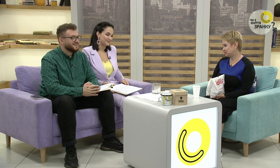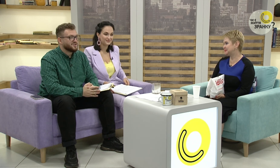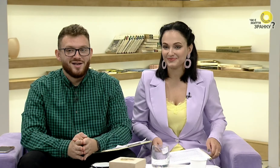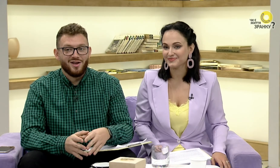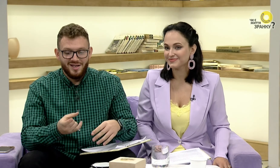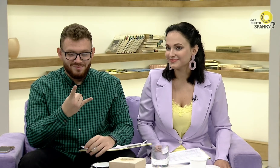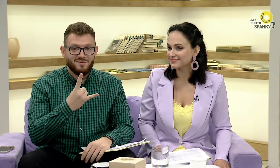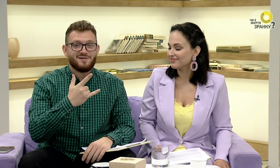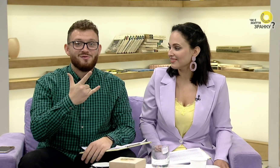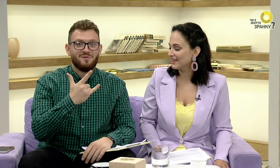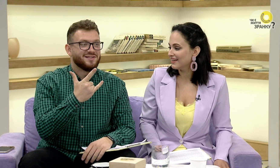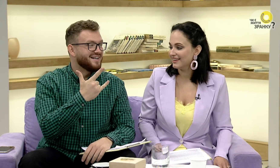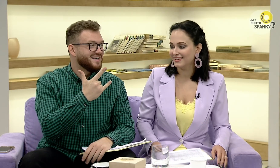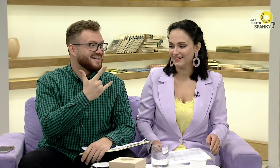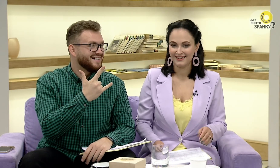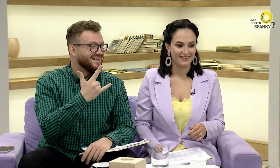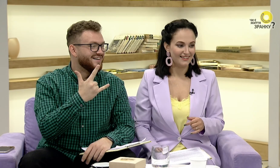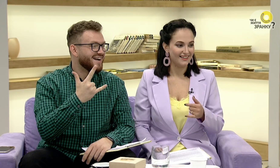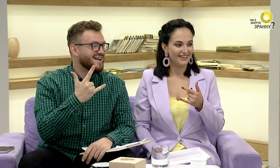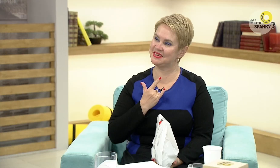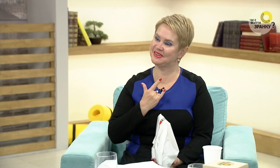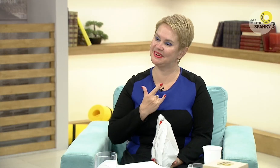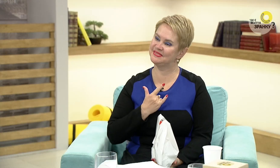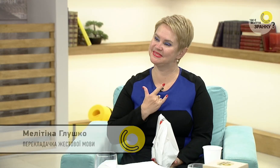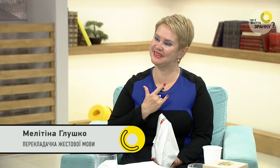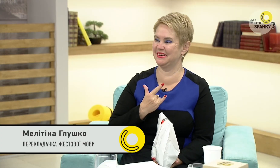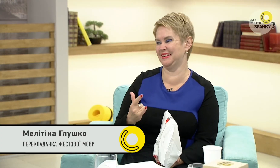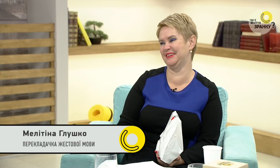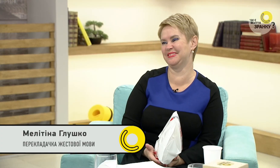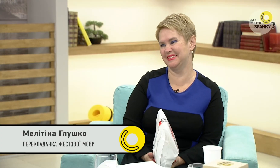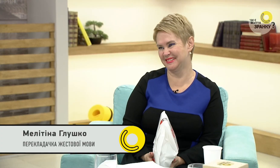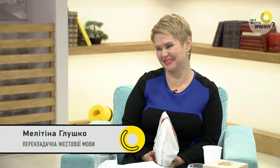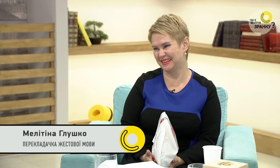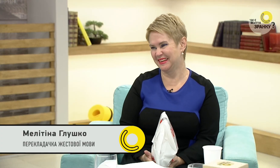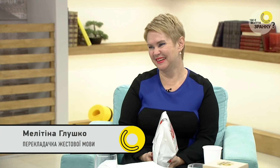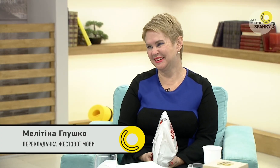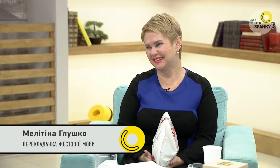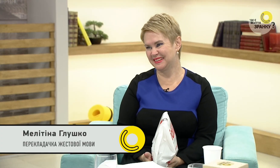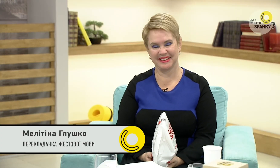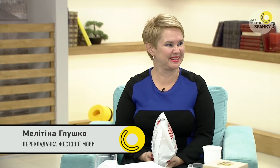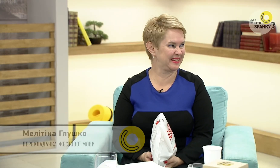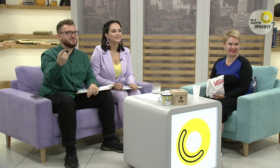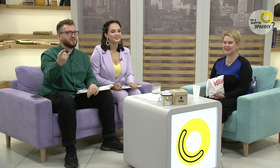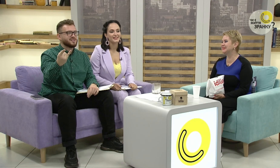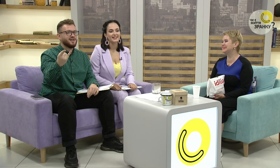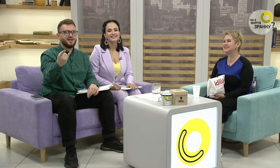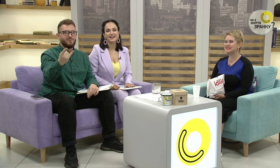спасибо. Дуже дякую. І ми вас любимо, так? Да. Это жестовый, да. Ми вас любимо. І вас також. Да, покажіть нас, будь ласка. Так, о,